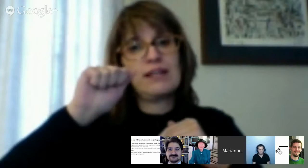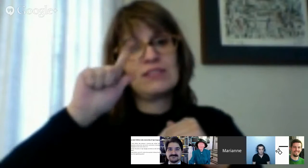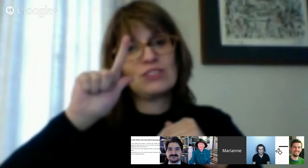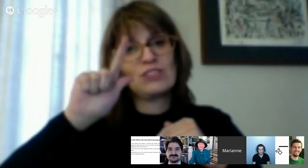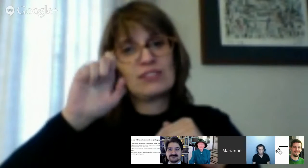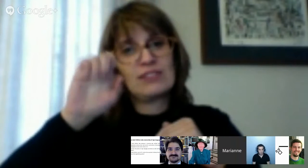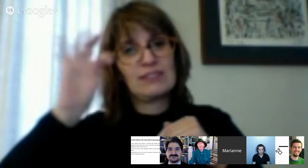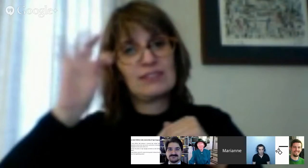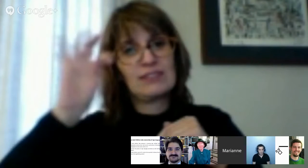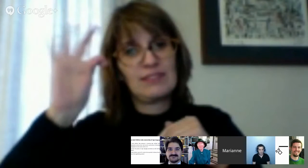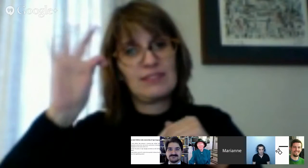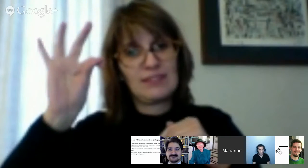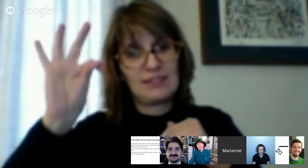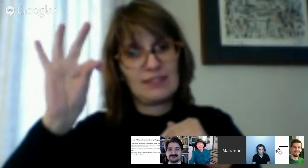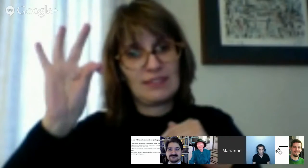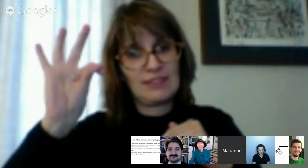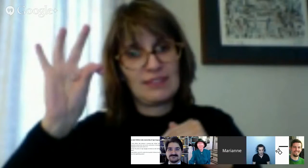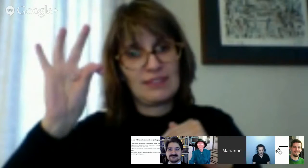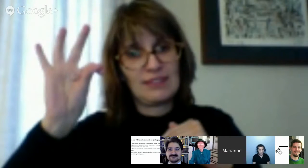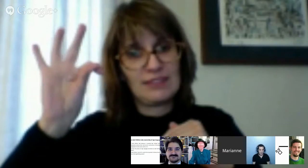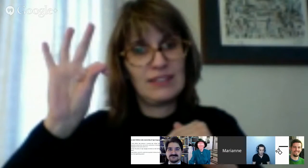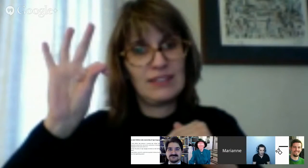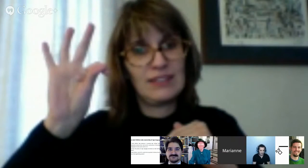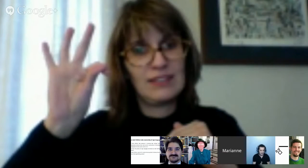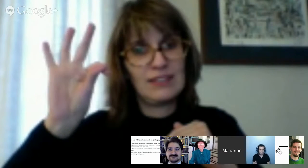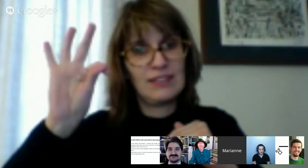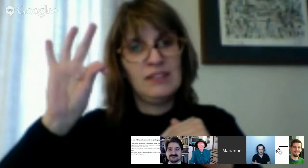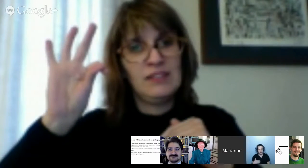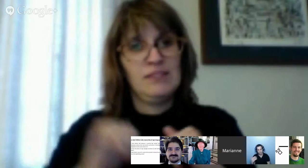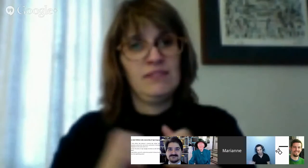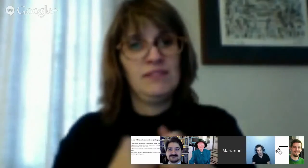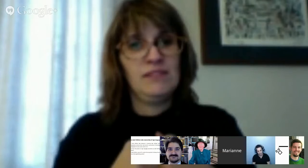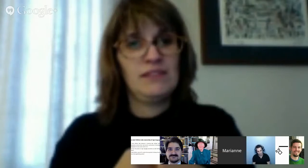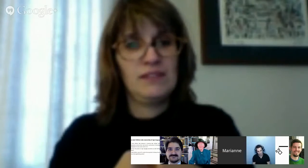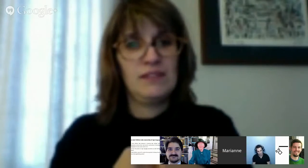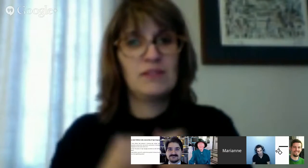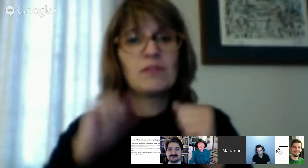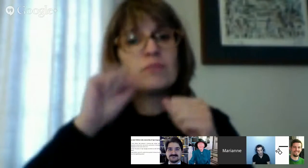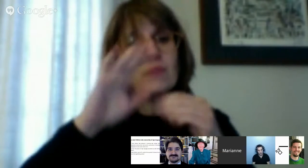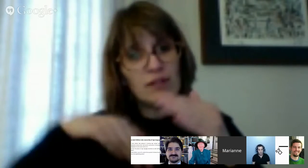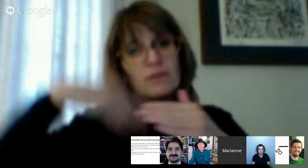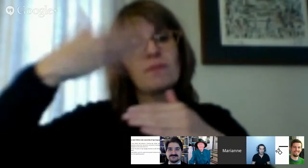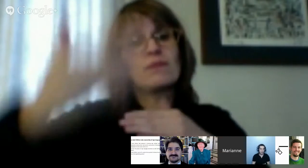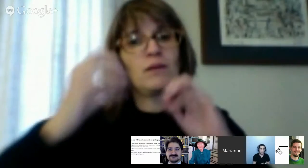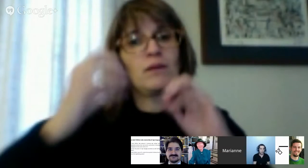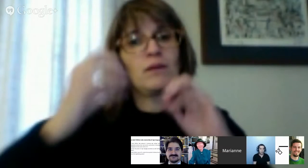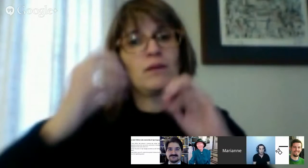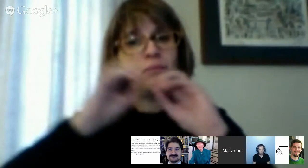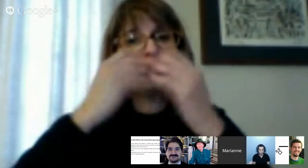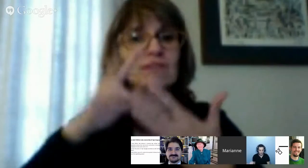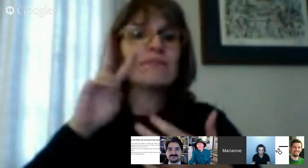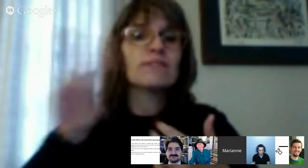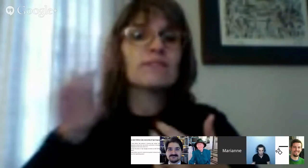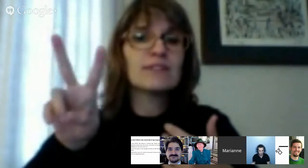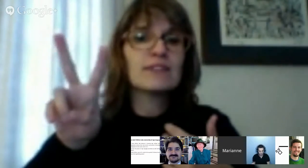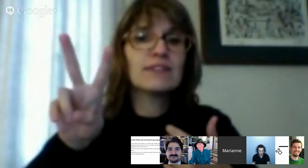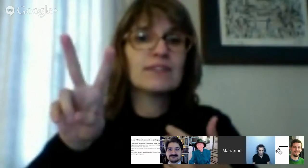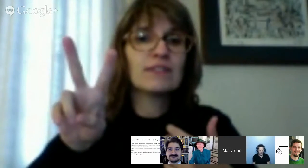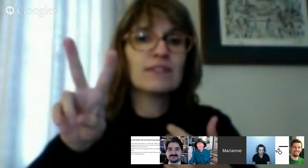Então, tendo essa base, de acordo com o Piaget, de acordo com outros